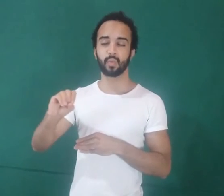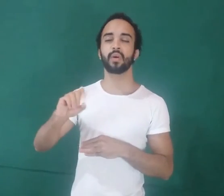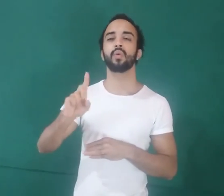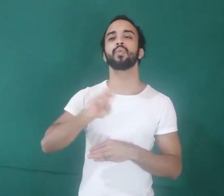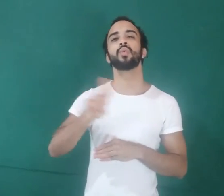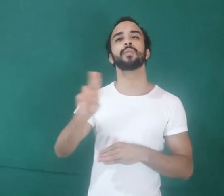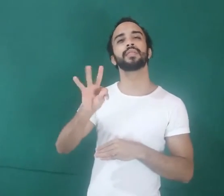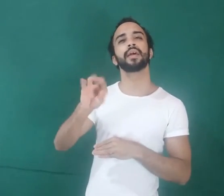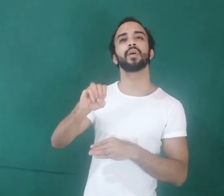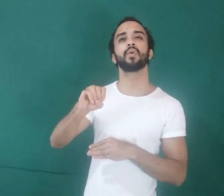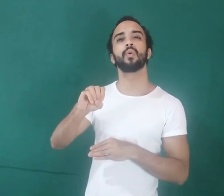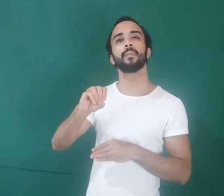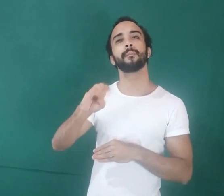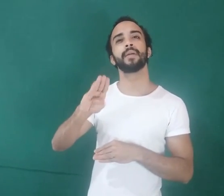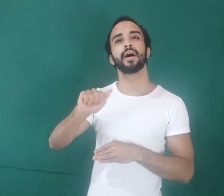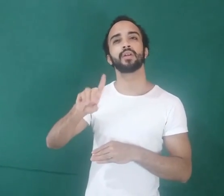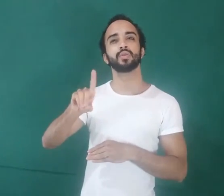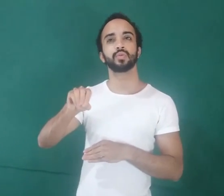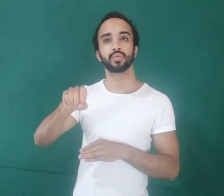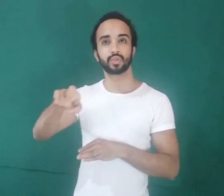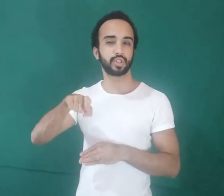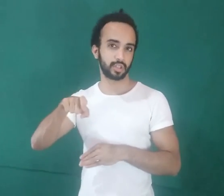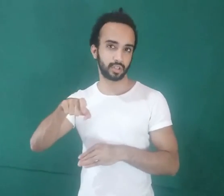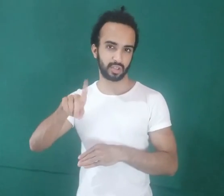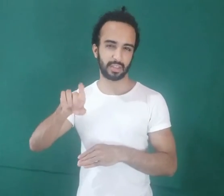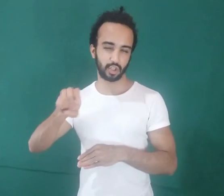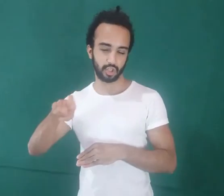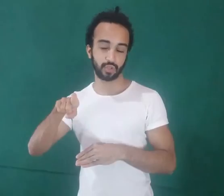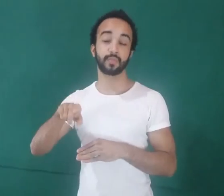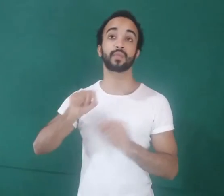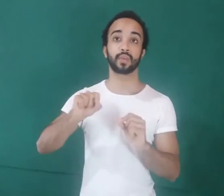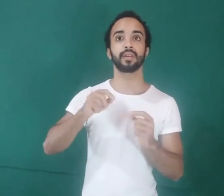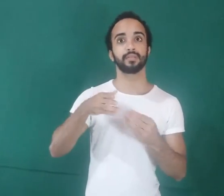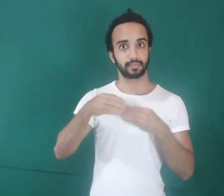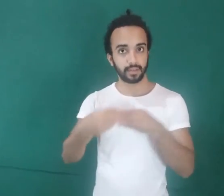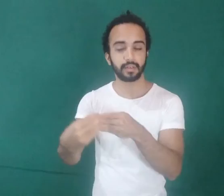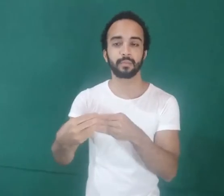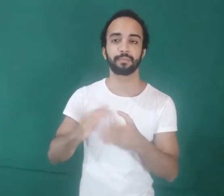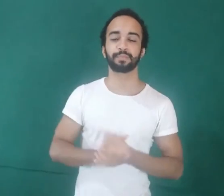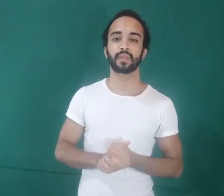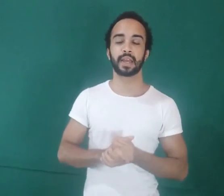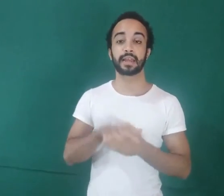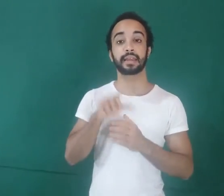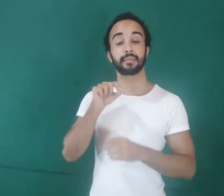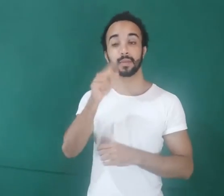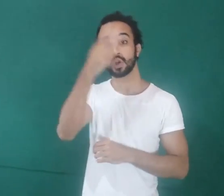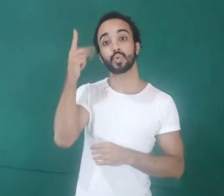dele é Teobaldo, aí ele botou Teobaldo de X, certo? Isso. Gente, quem estiver aqui ouvindo